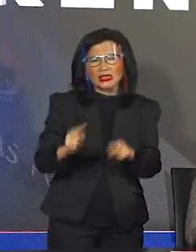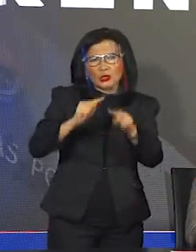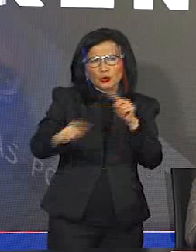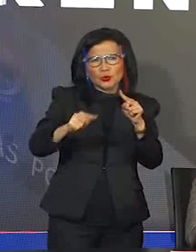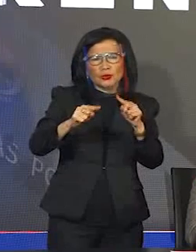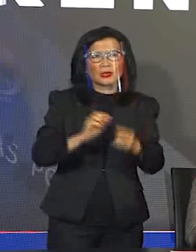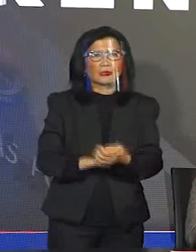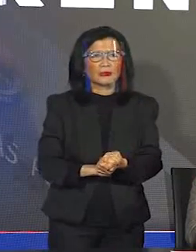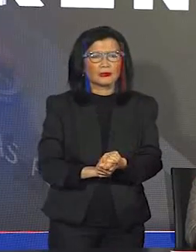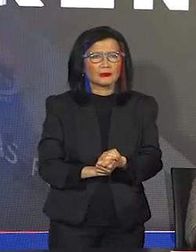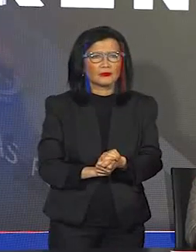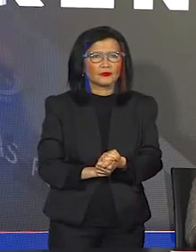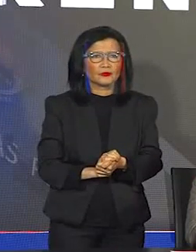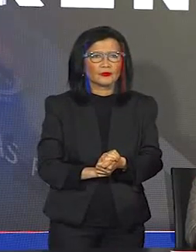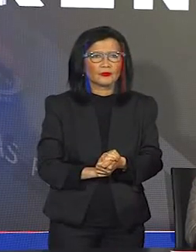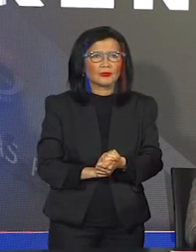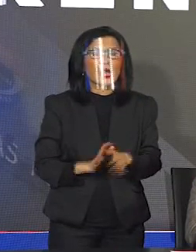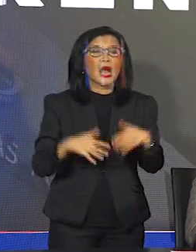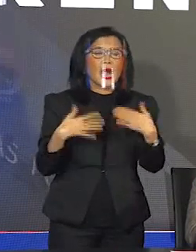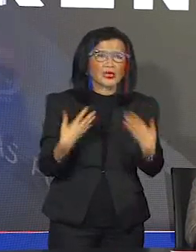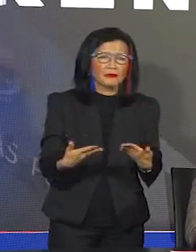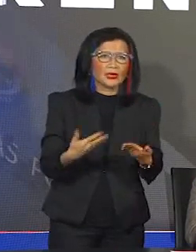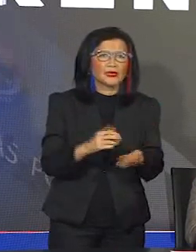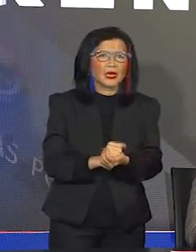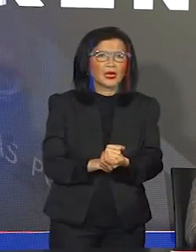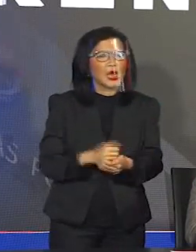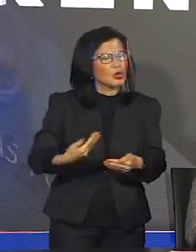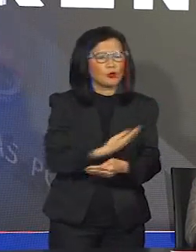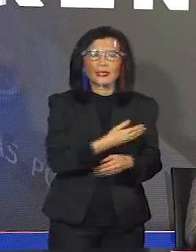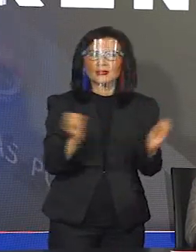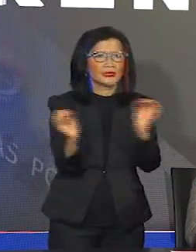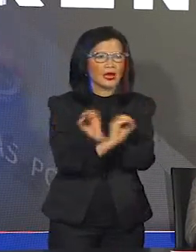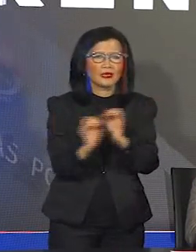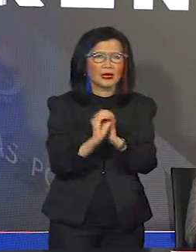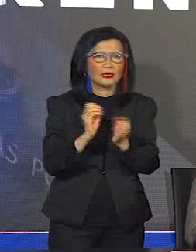listrik. Akibat kejadian tersebut tidak ada korban jiwa,